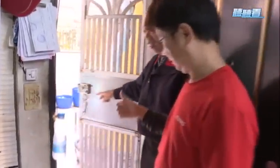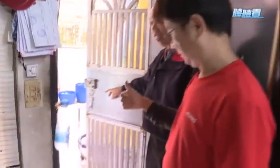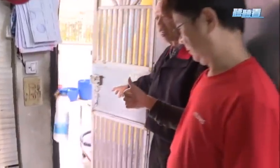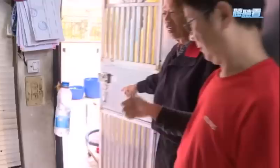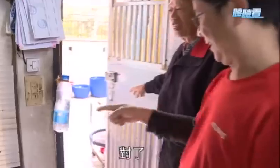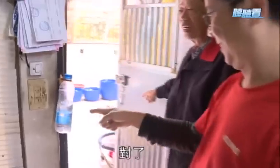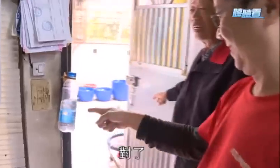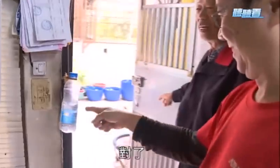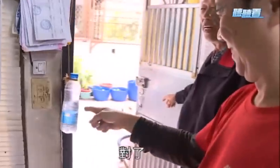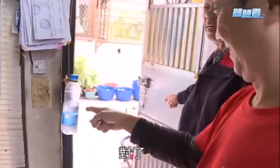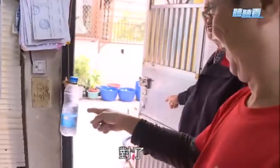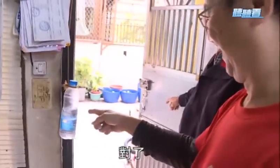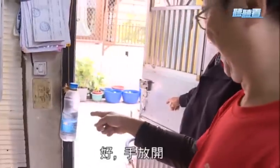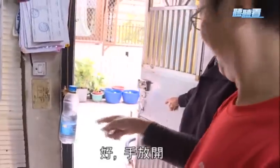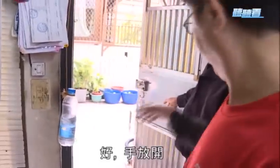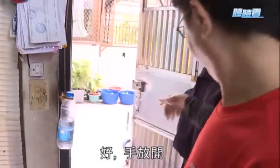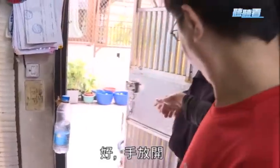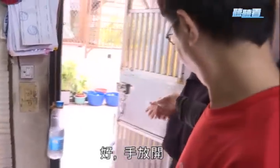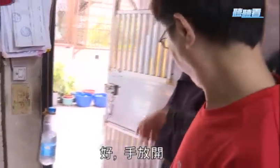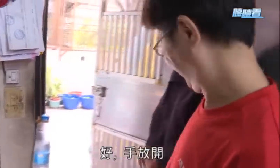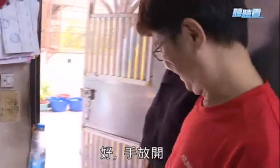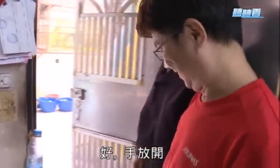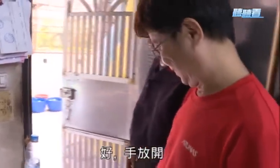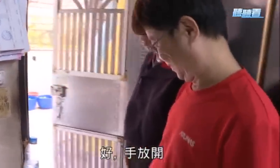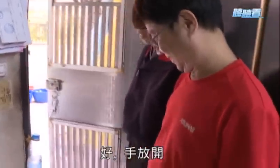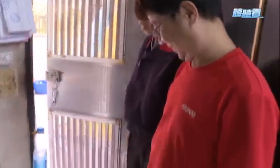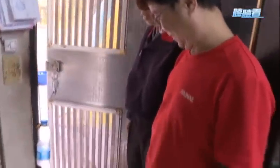哎，对了，啊，手放开，